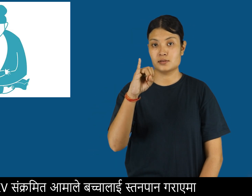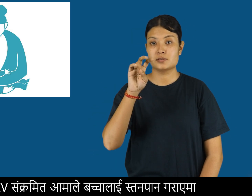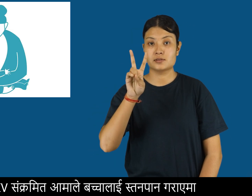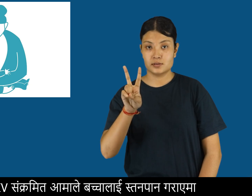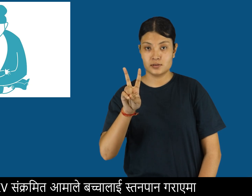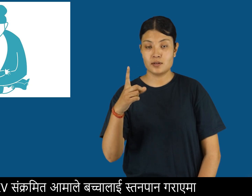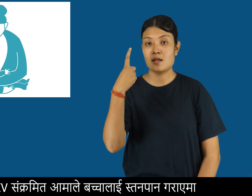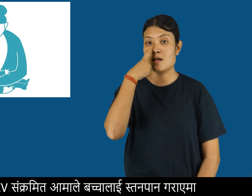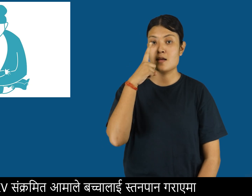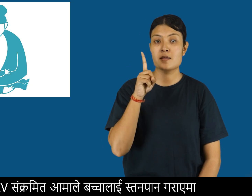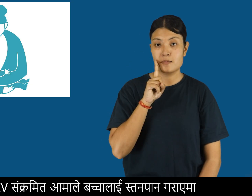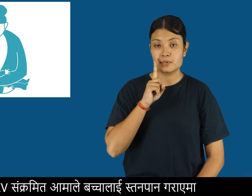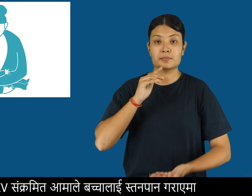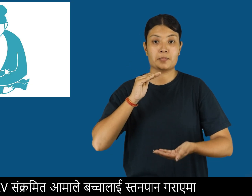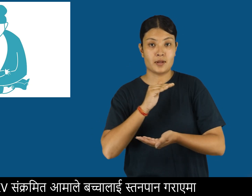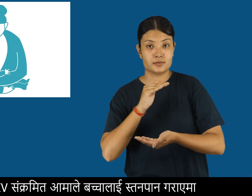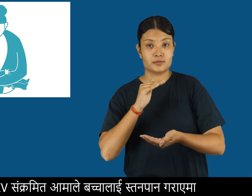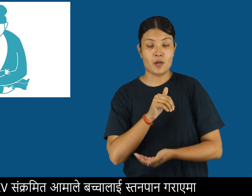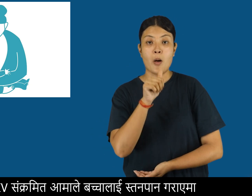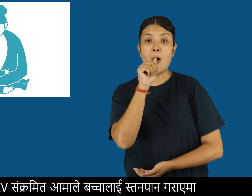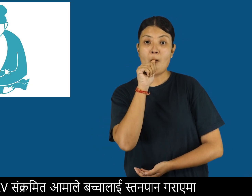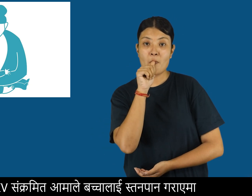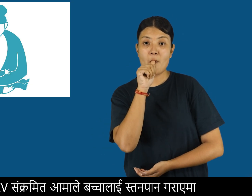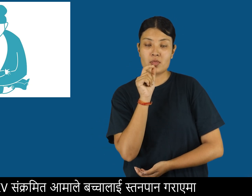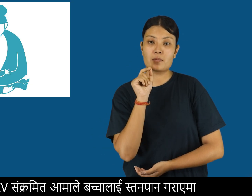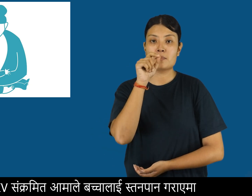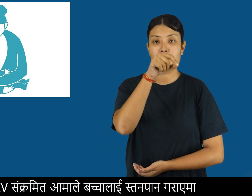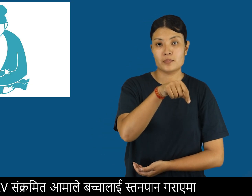HIV संक्रमित आमाले बच्चालाई स्तनपान गराएमा।